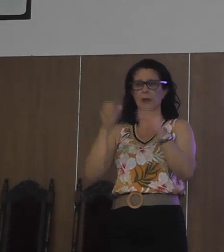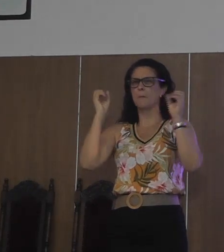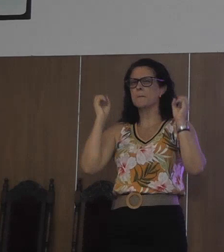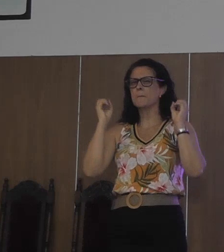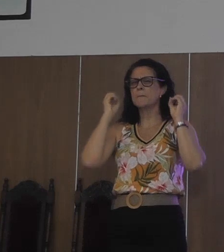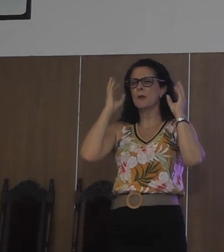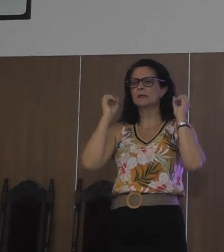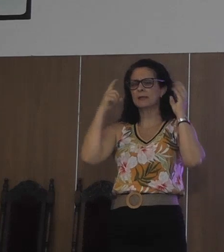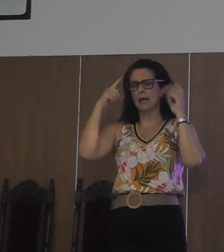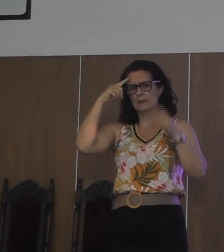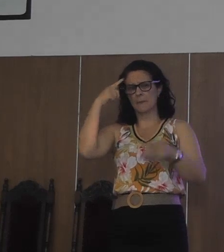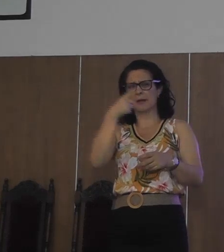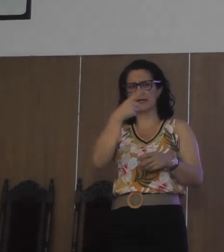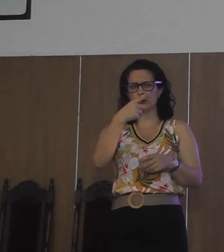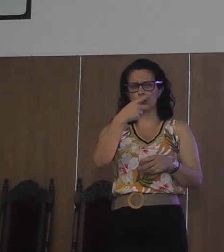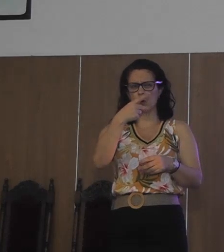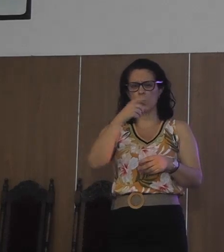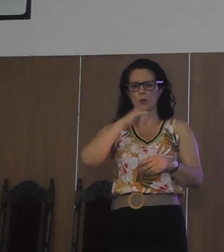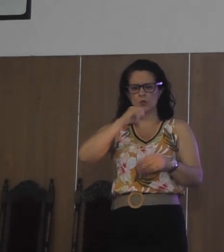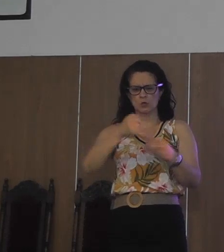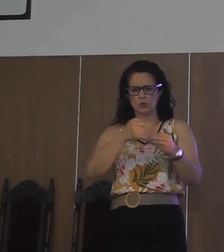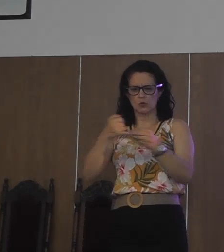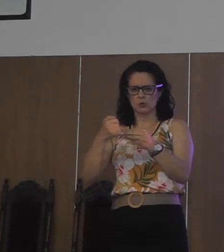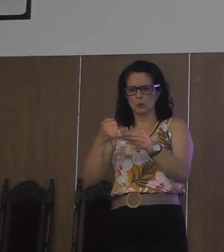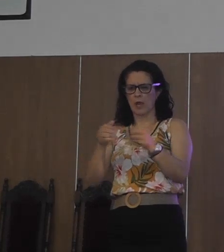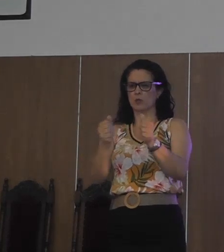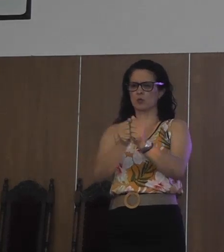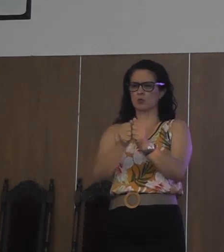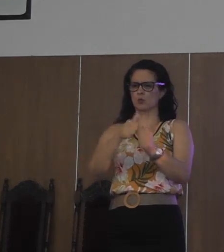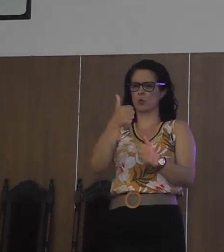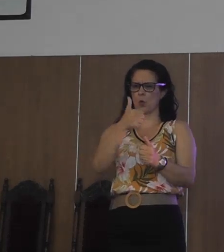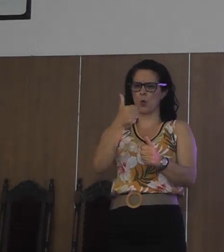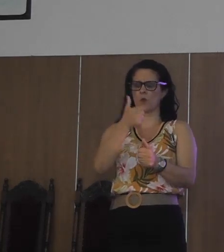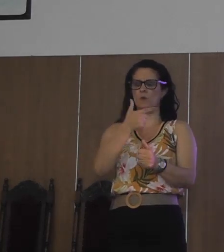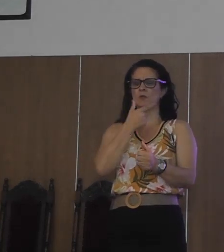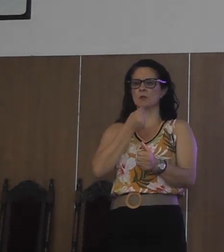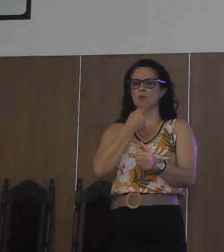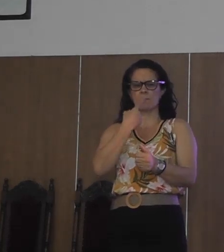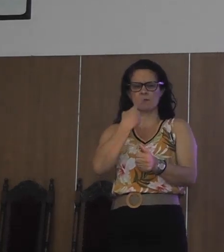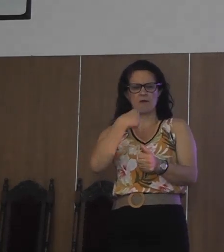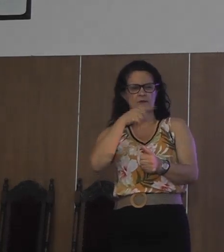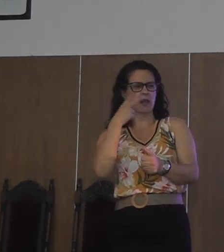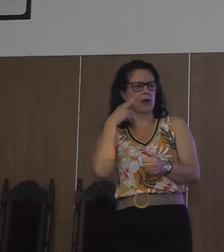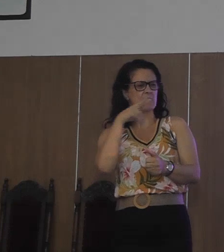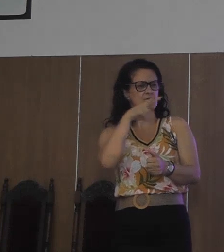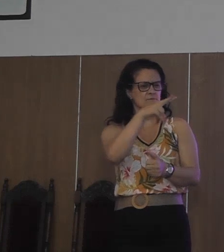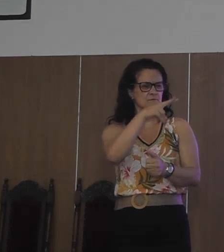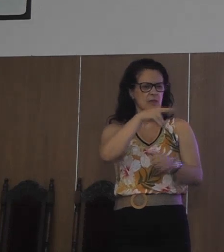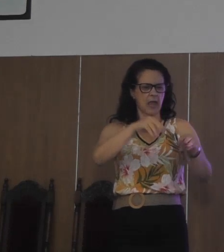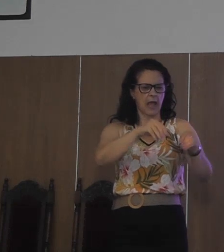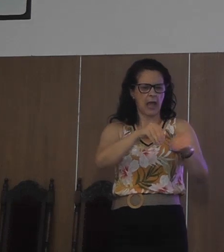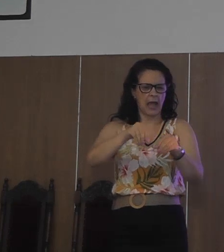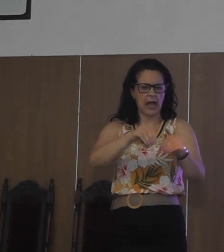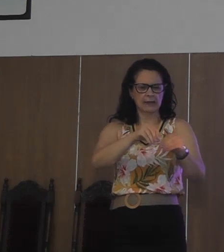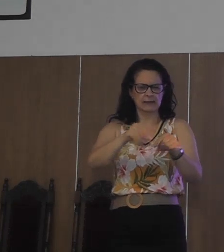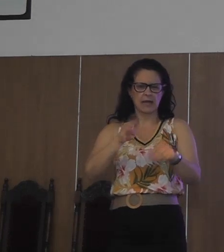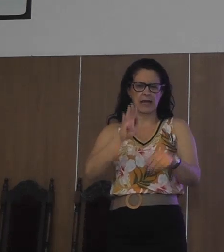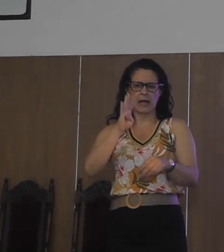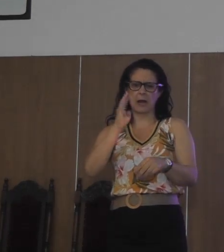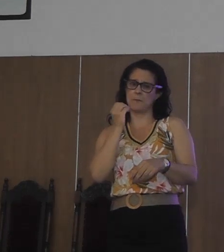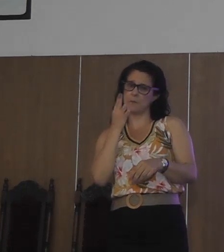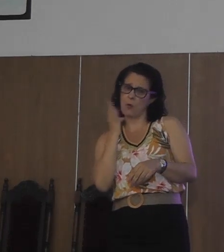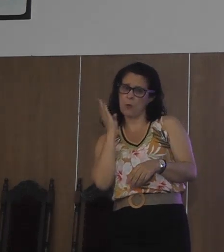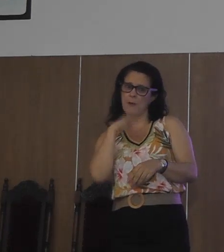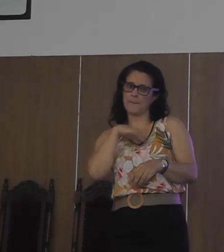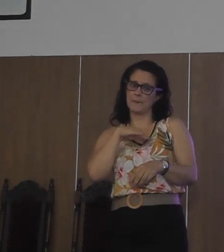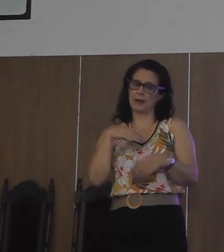11 espias para ver a terra prometida, se era boa, se não era boa, somente ele e Calebe voltaram com ânimo e